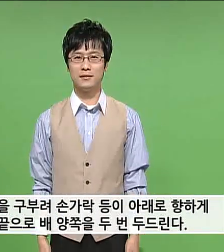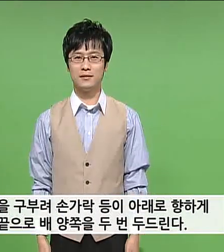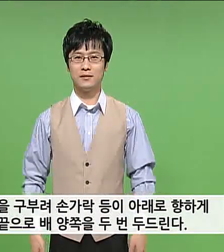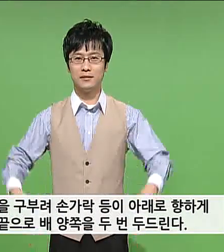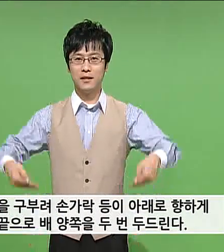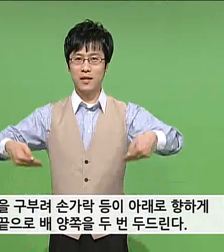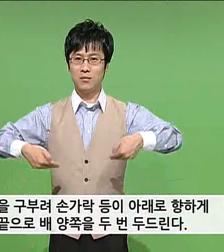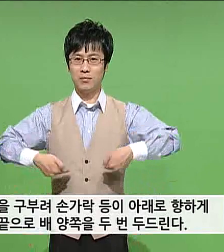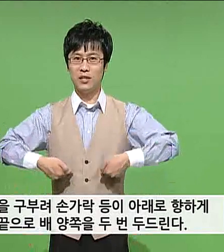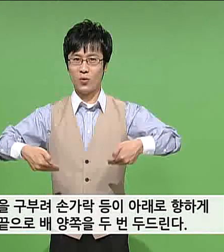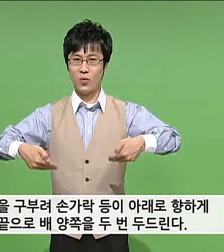필요.